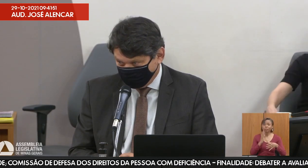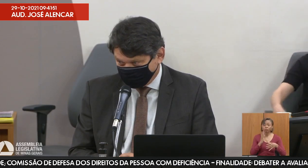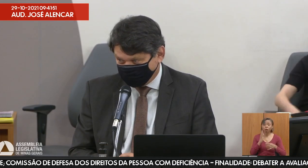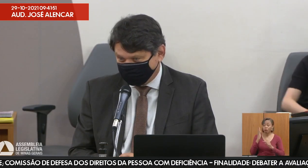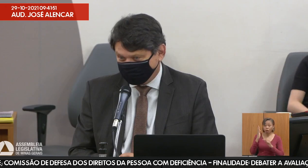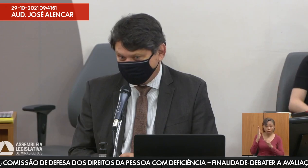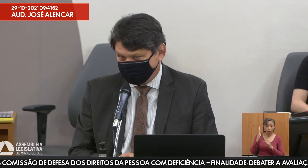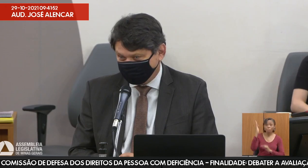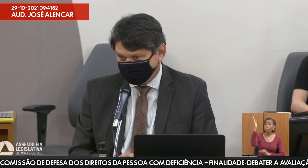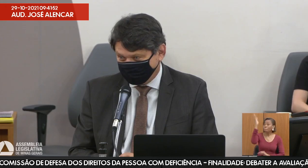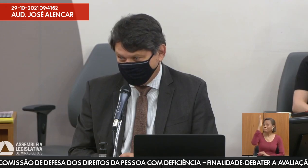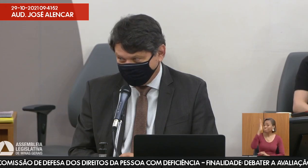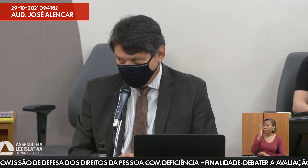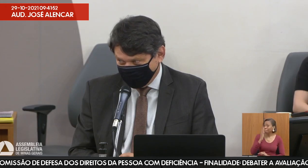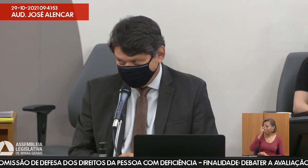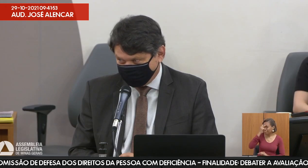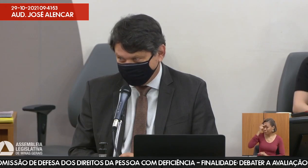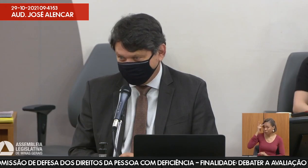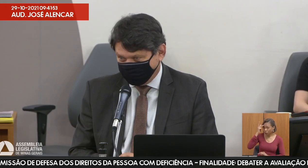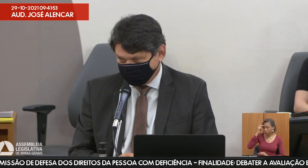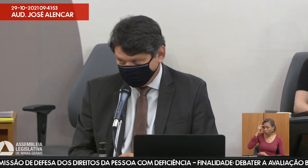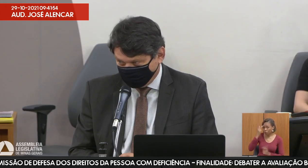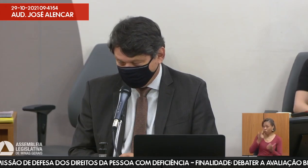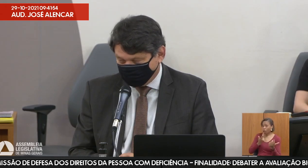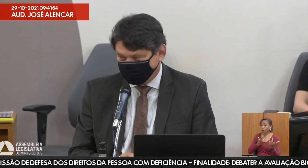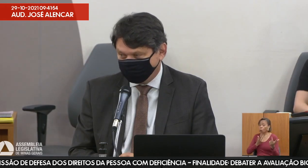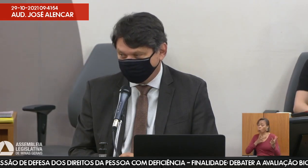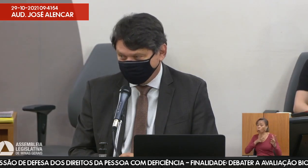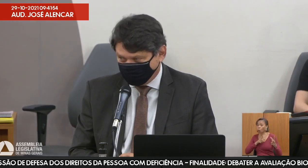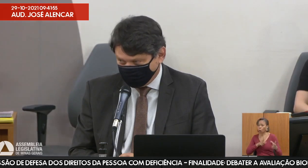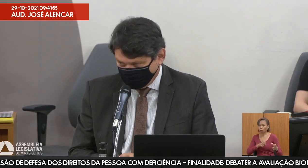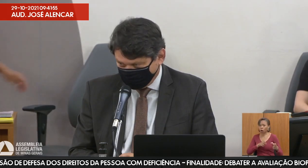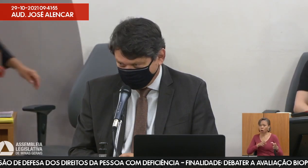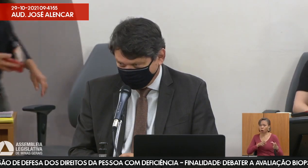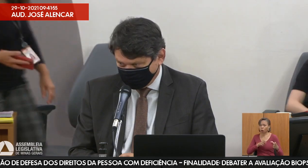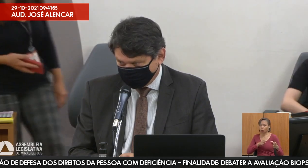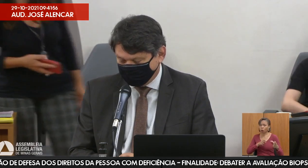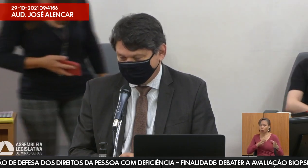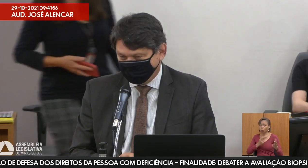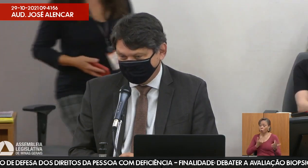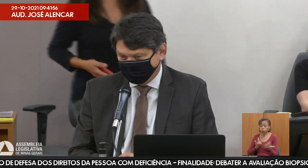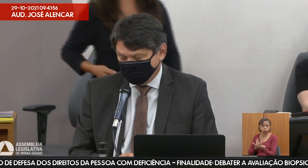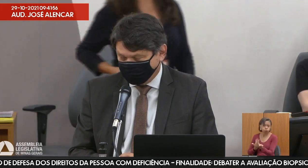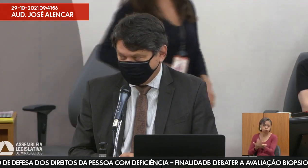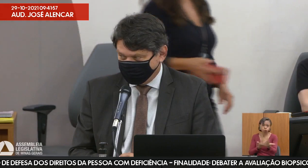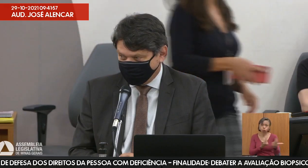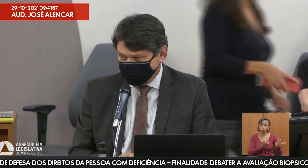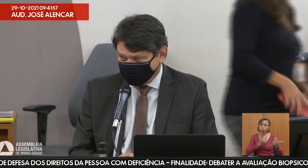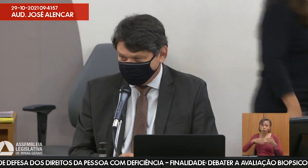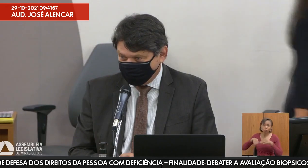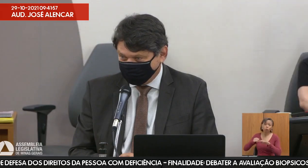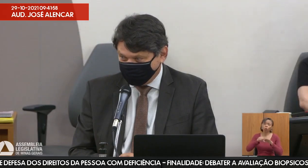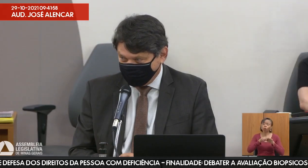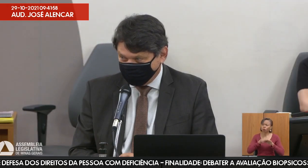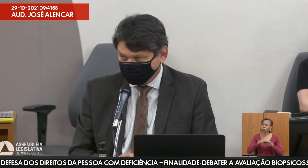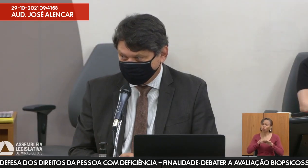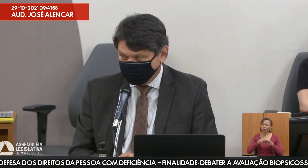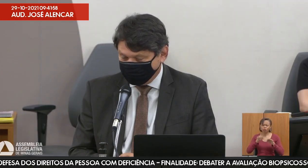brasileiros iguais a todos nós. Nós temos que garantir os direitos